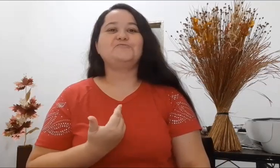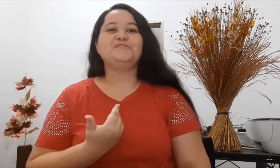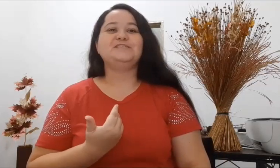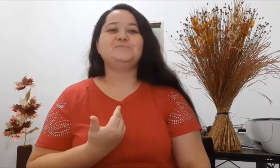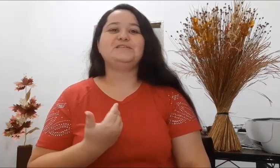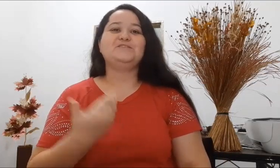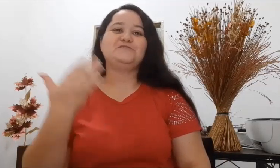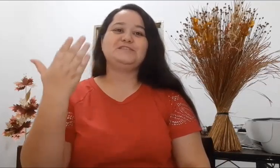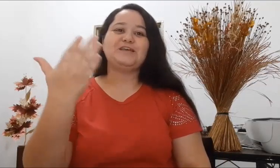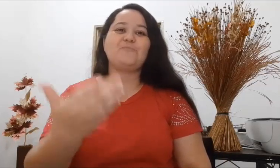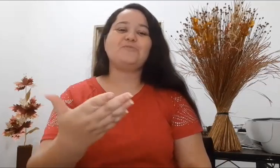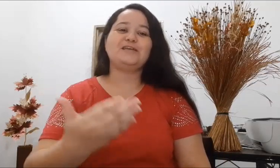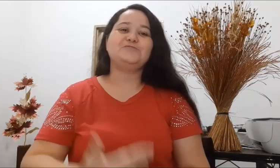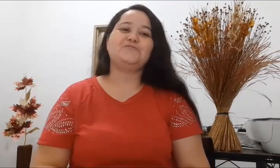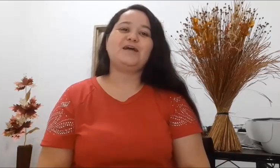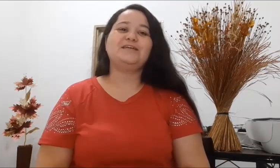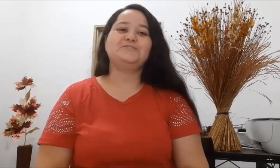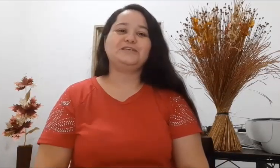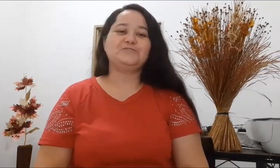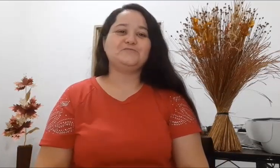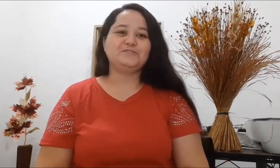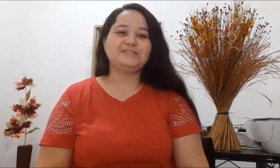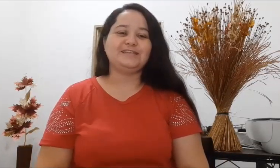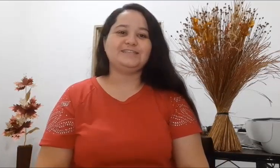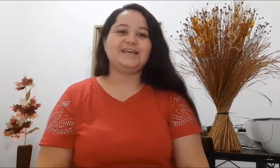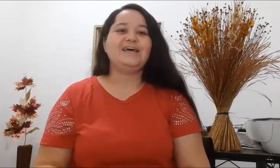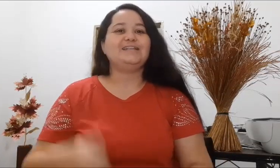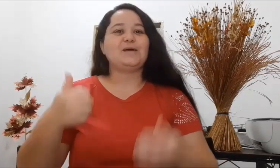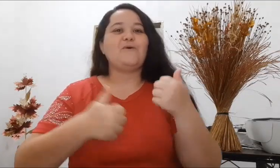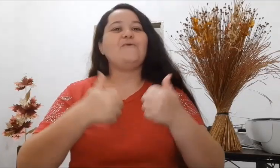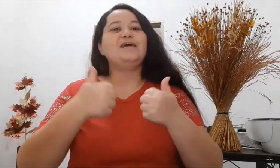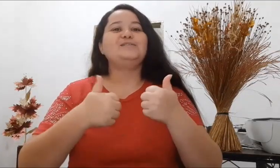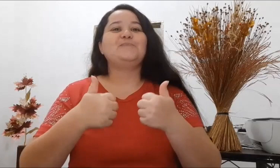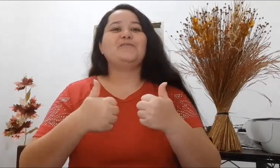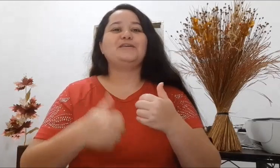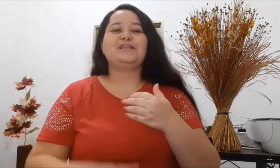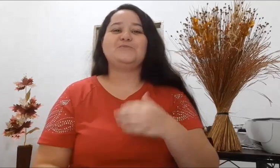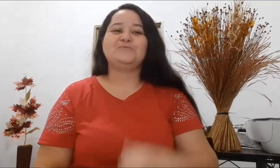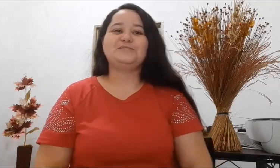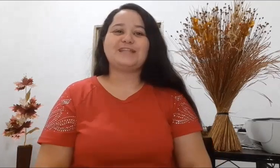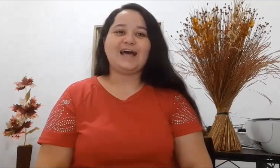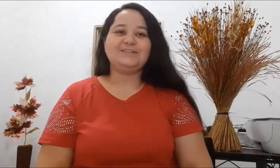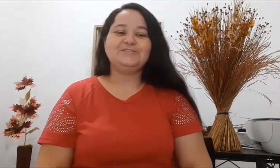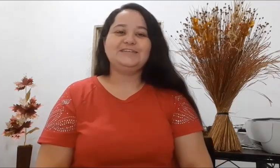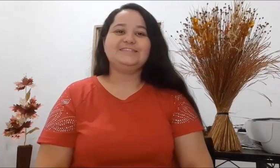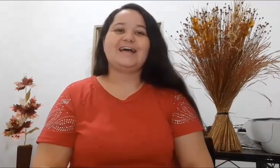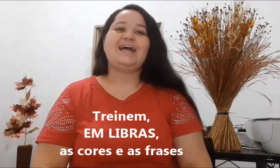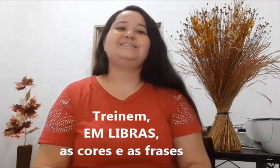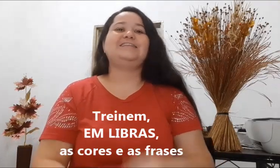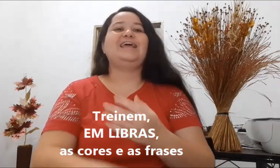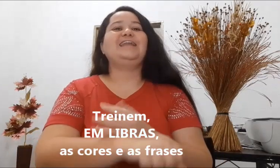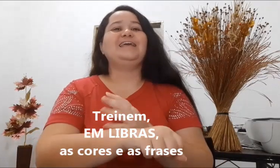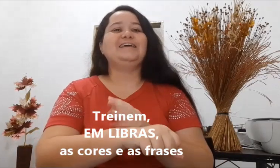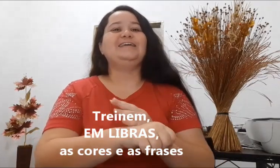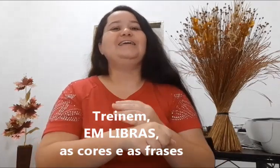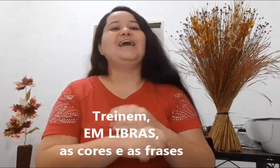fiz a expressão facial porque estou falando aqui com vocês, tá bom? Espero que tenham gostado, tá? Treinem aí